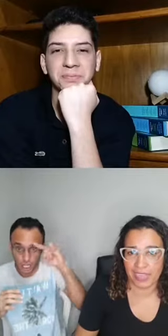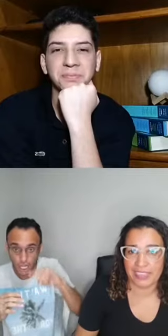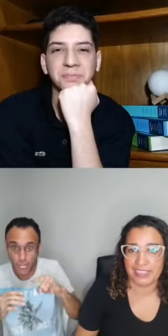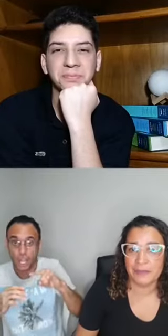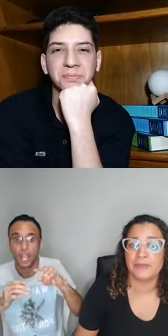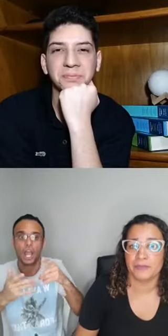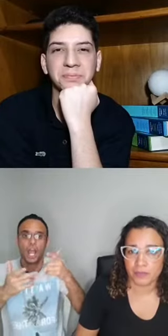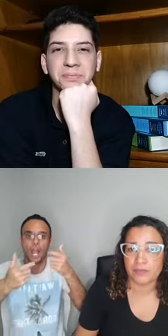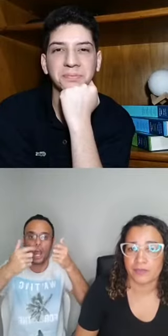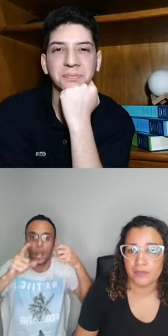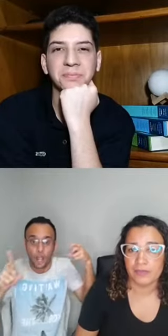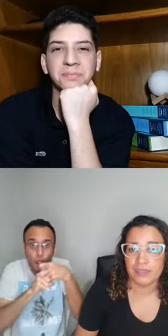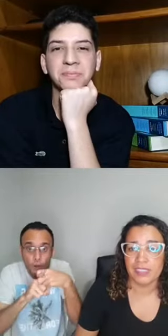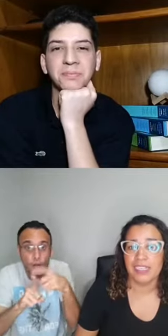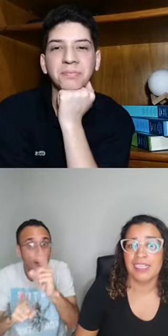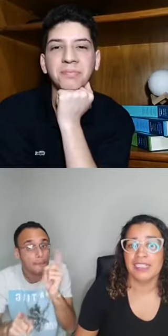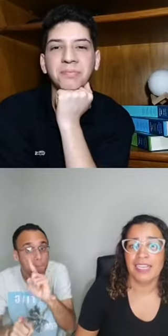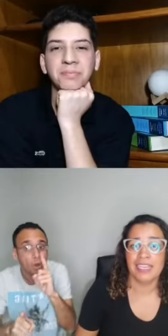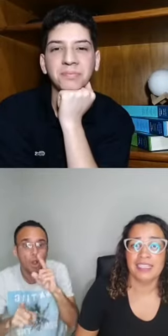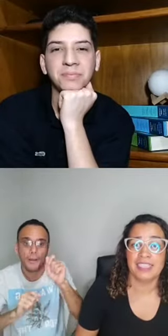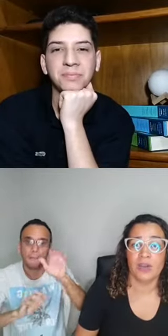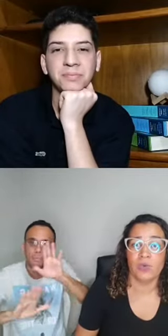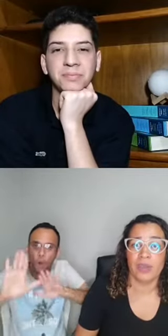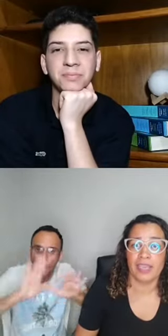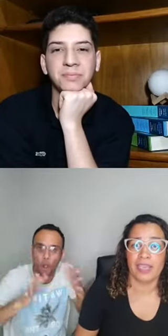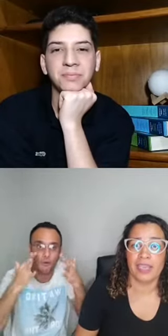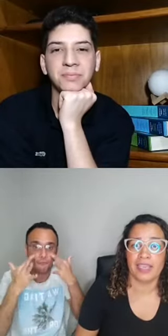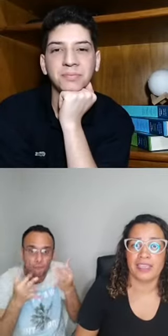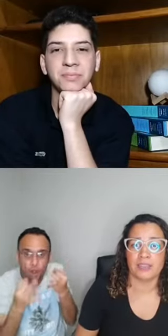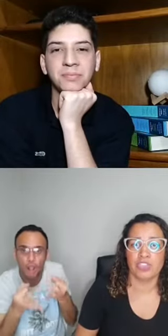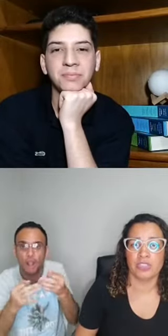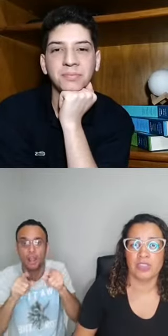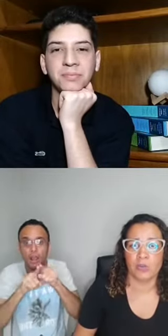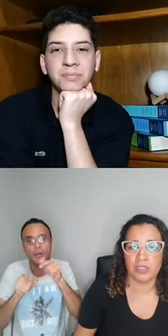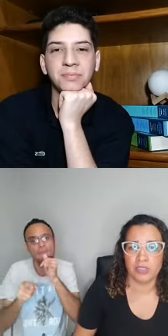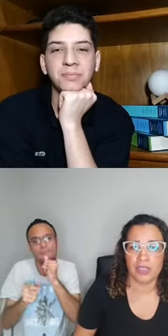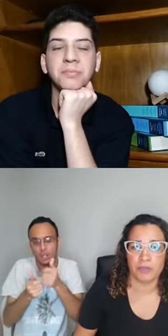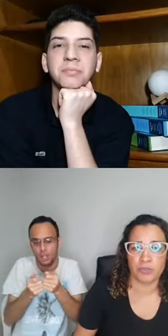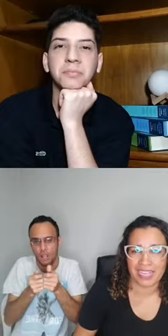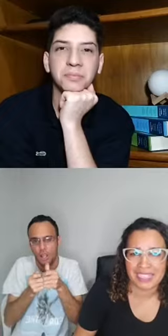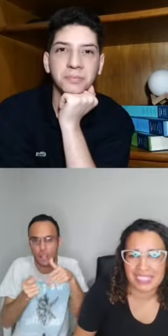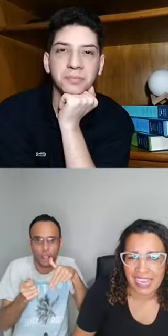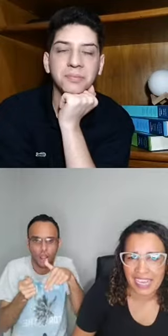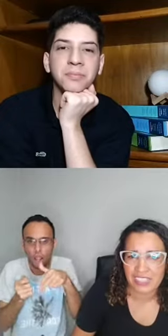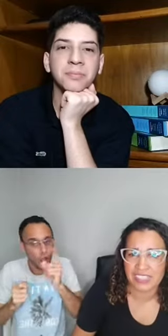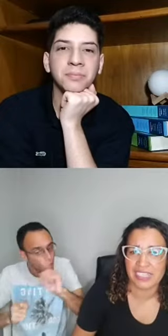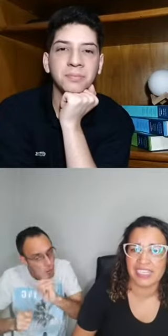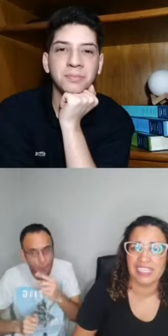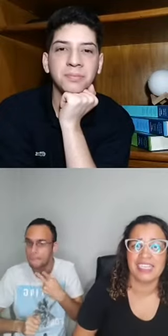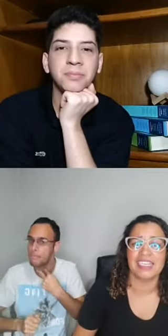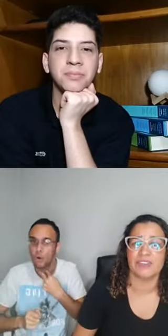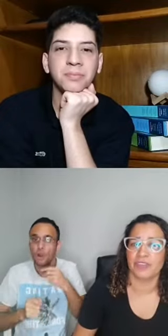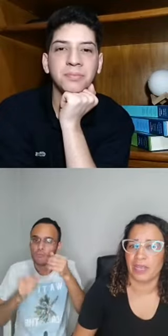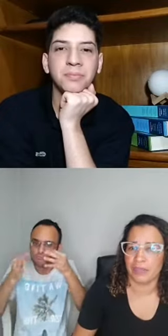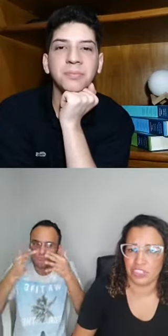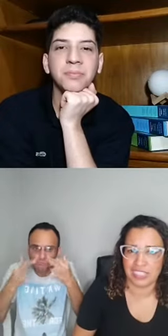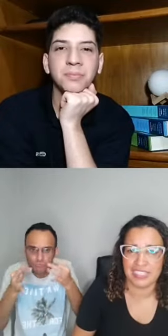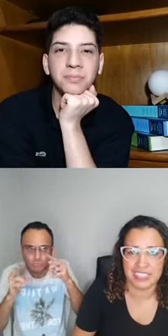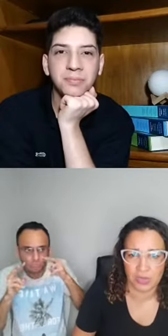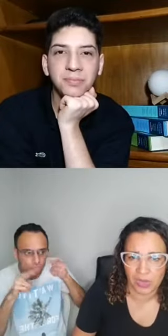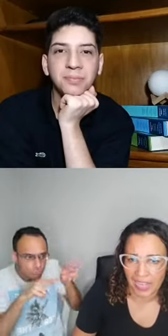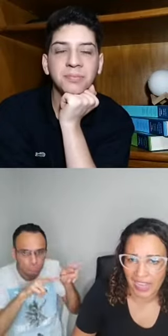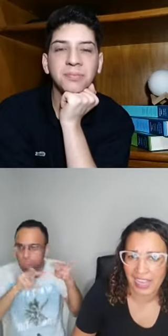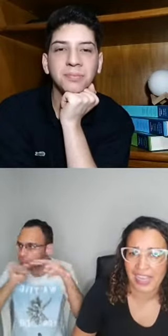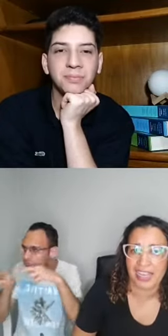Vocês conhecem? Né? Então, questão de algumas, para não ter acidentes ali, não ficar mexendo